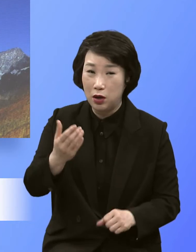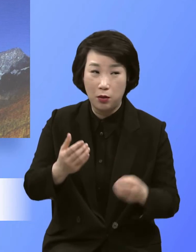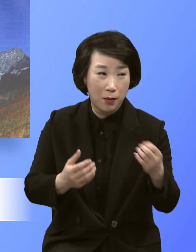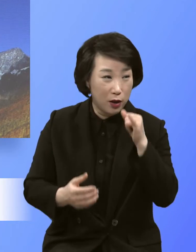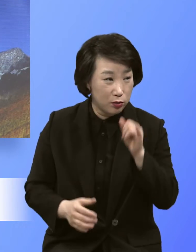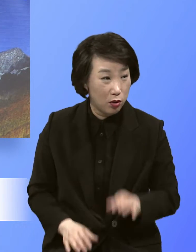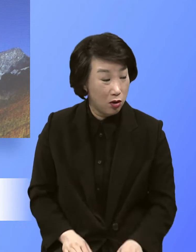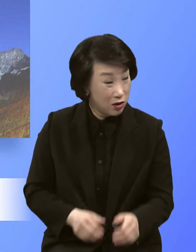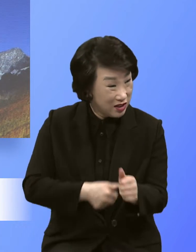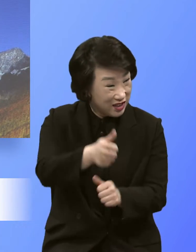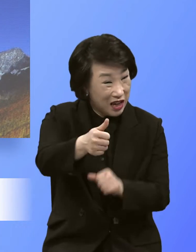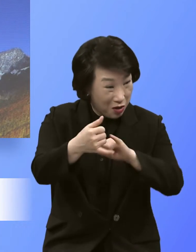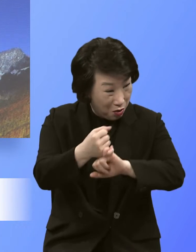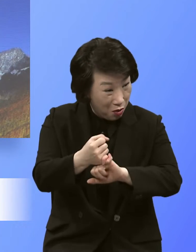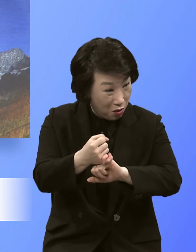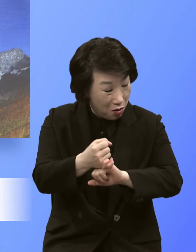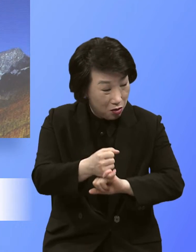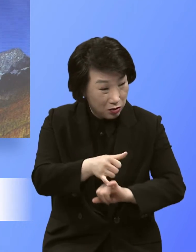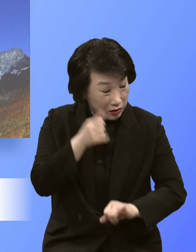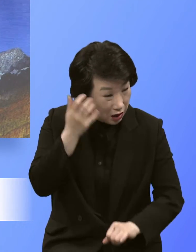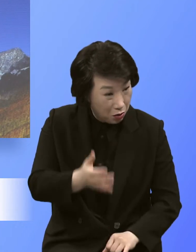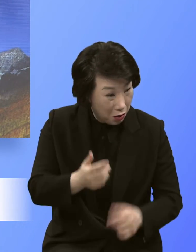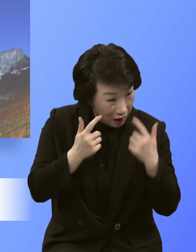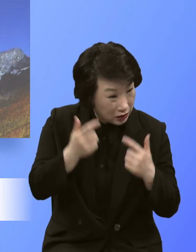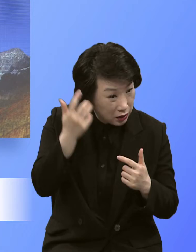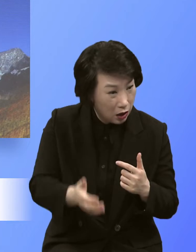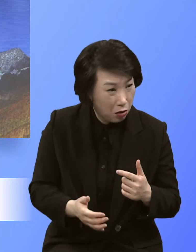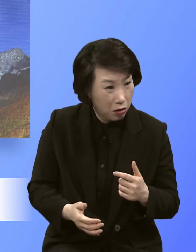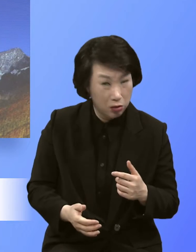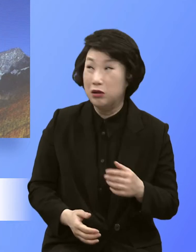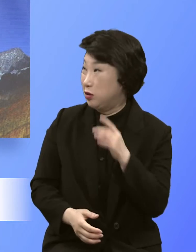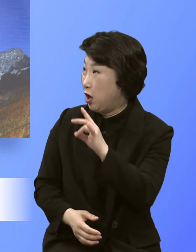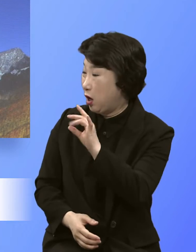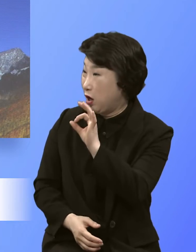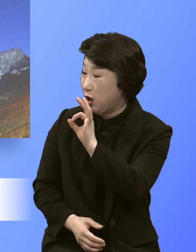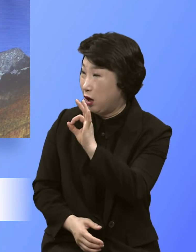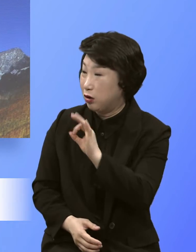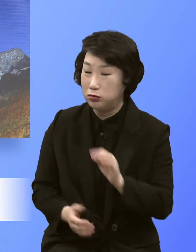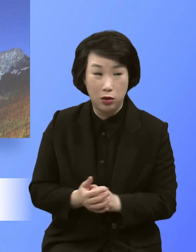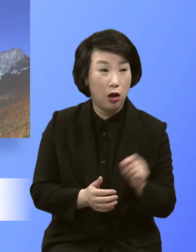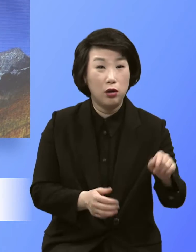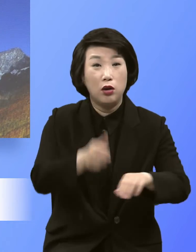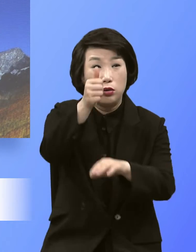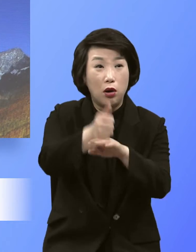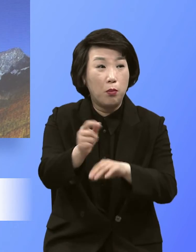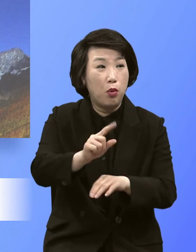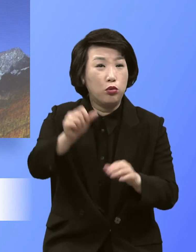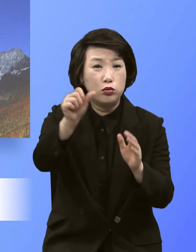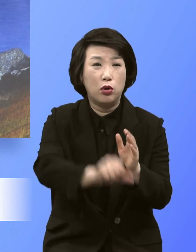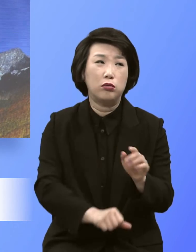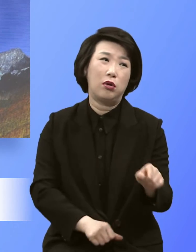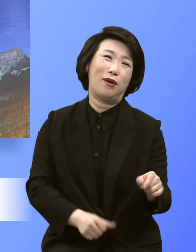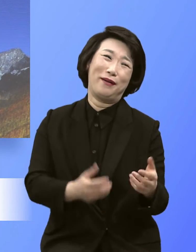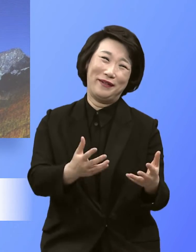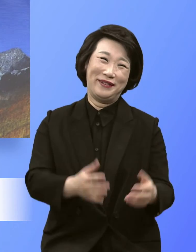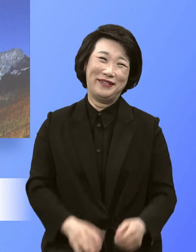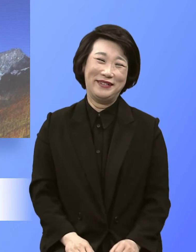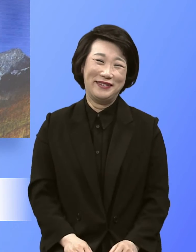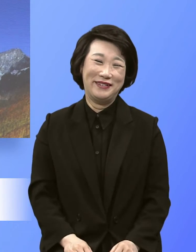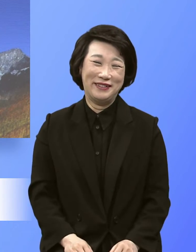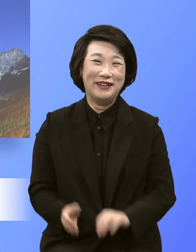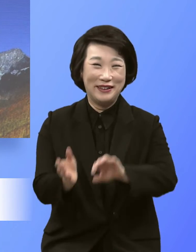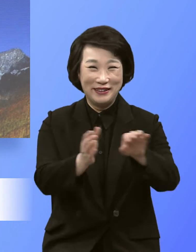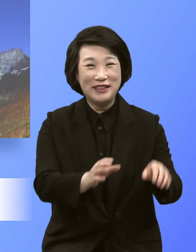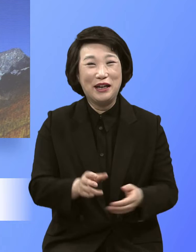이긴다고 돼. 꼭 이긴다고 했대. 근데 졌대야. 생각 한번 해보세요, 여러분. 근데 우리